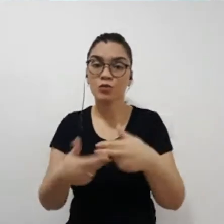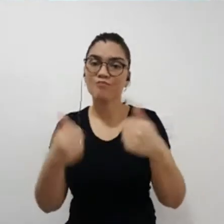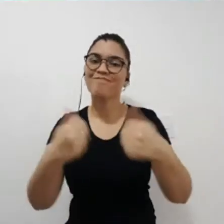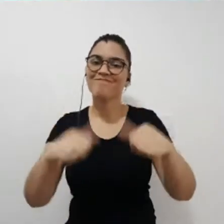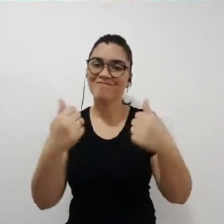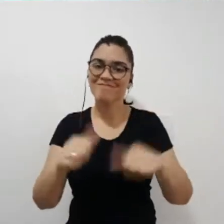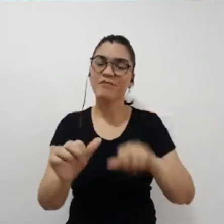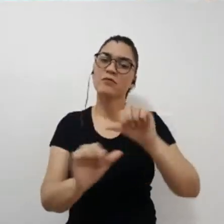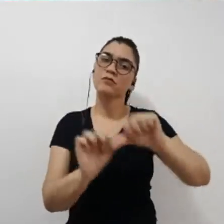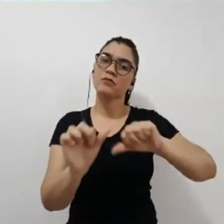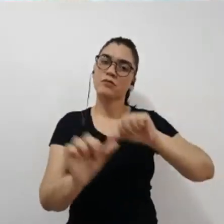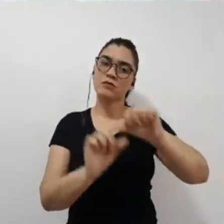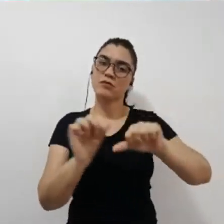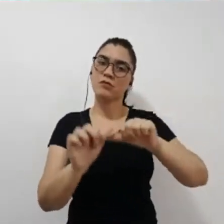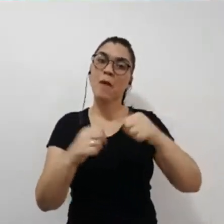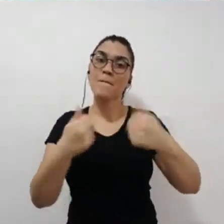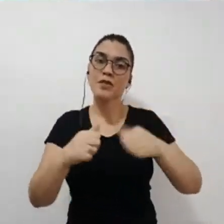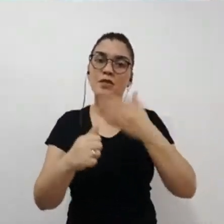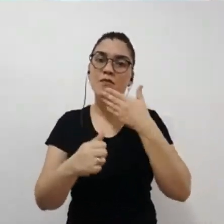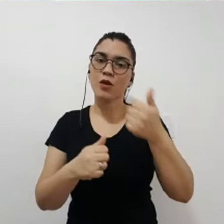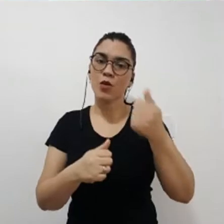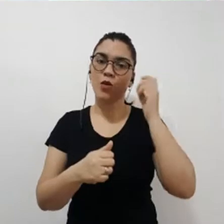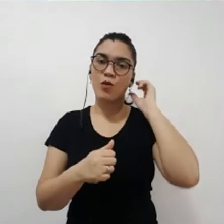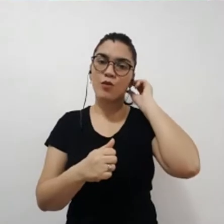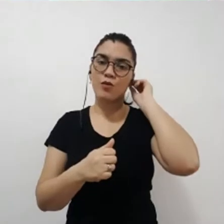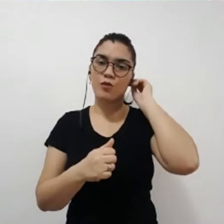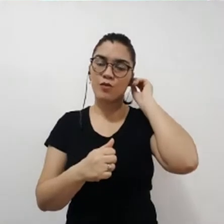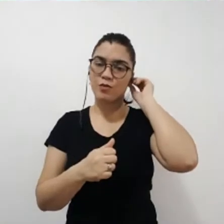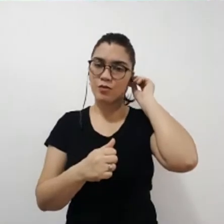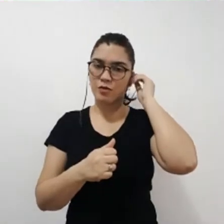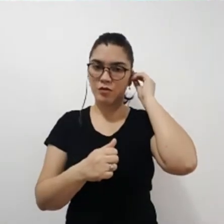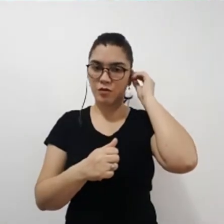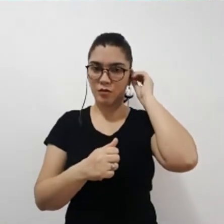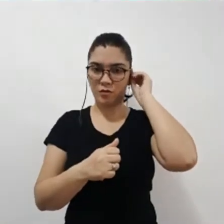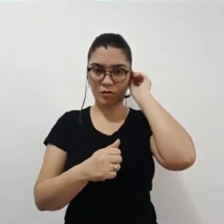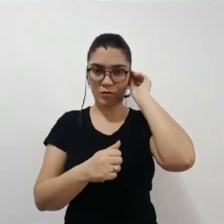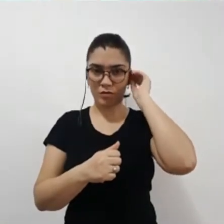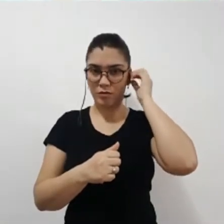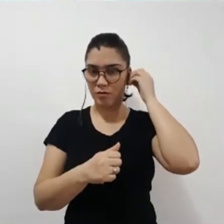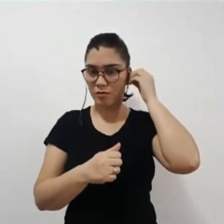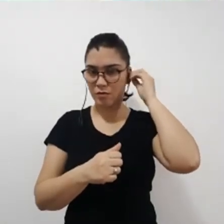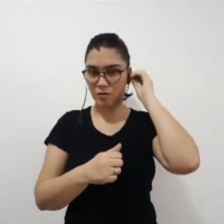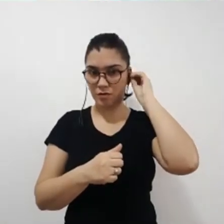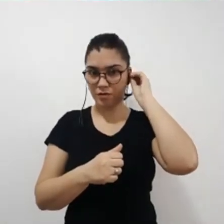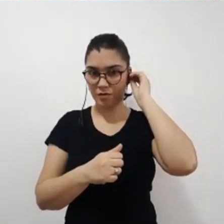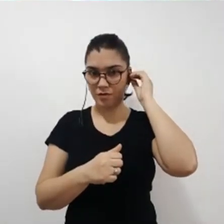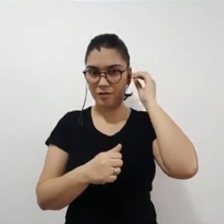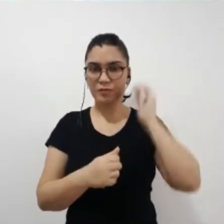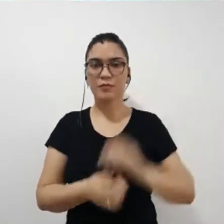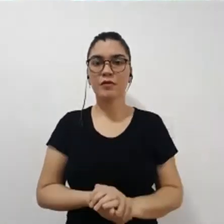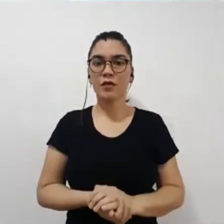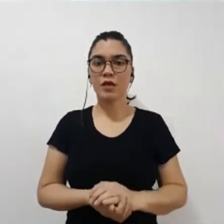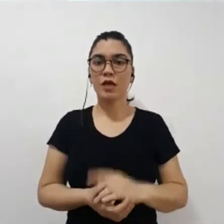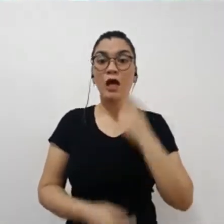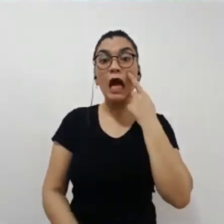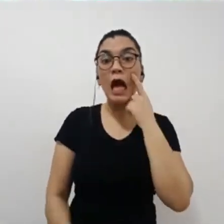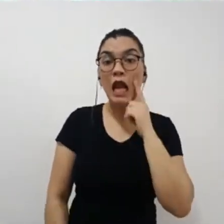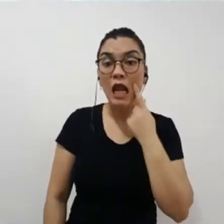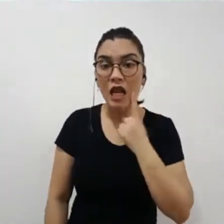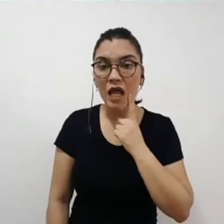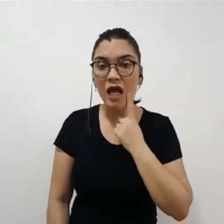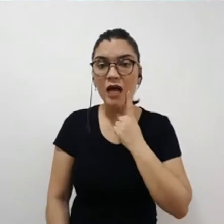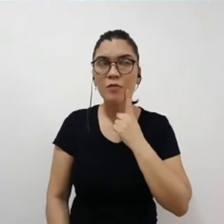E é mediante essas lágrimas que ele nos promete que a alegria vem pela manhã. Sabe por